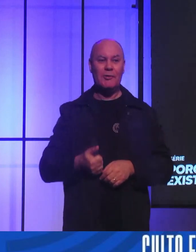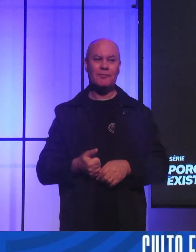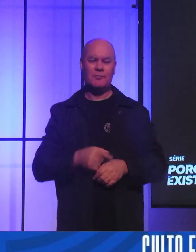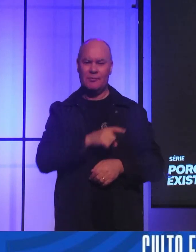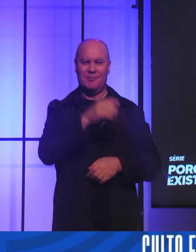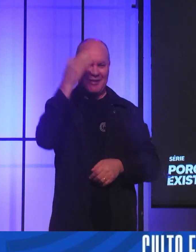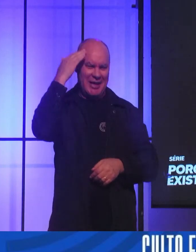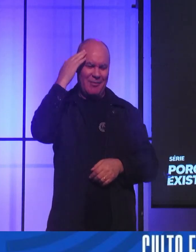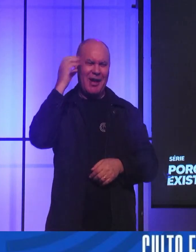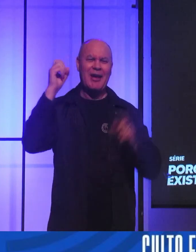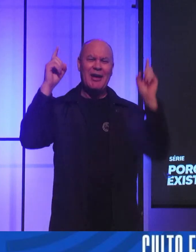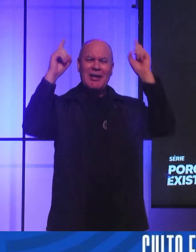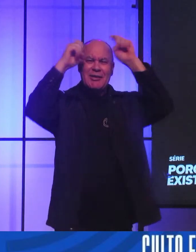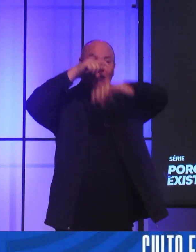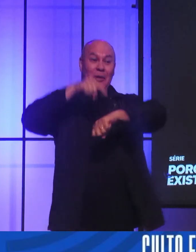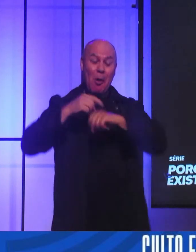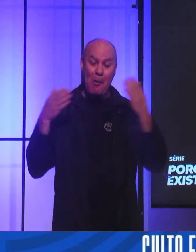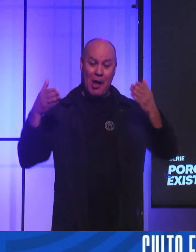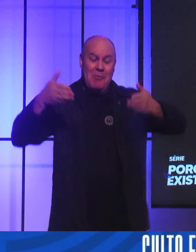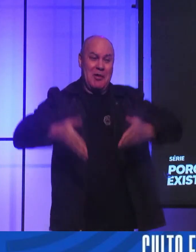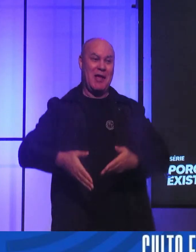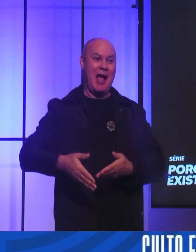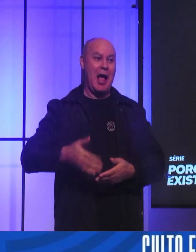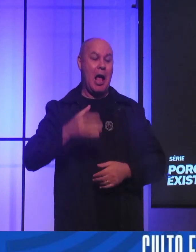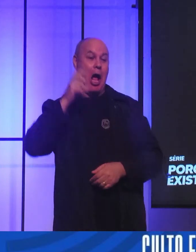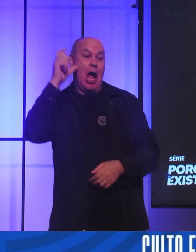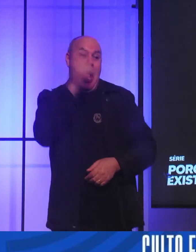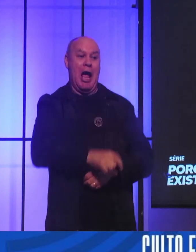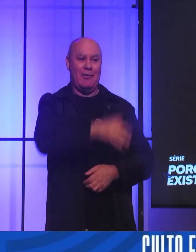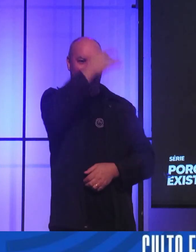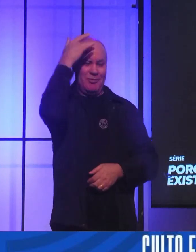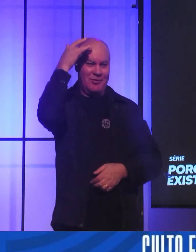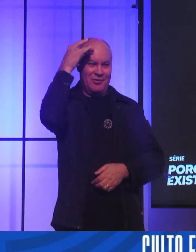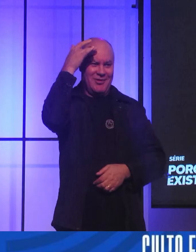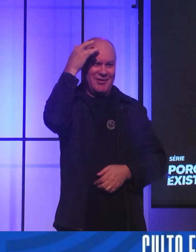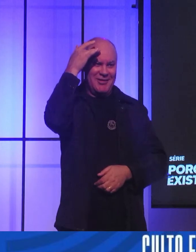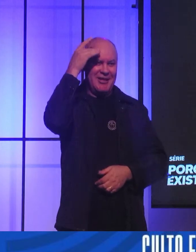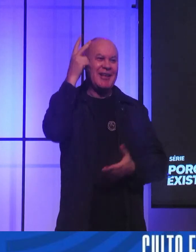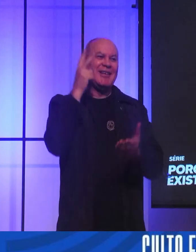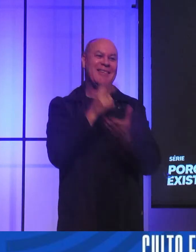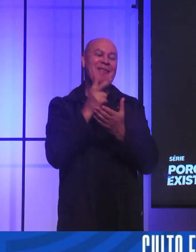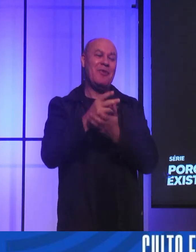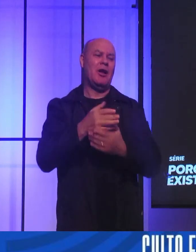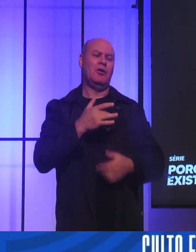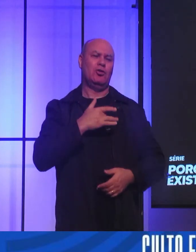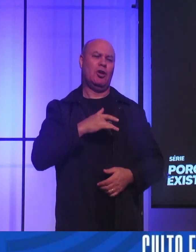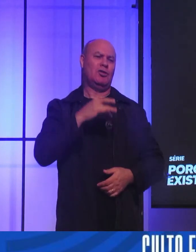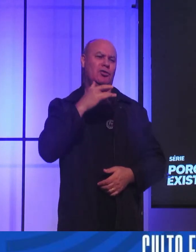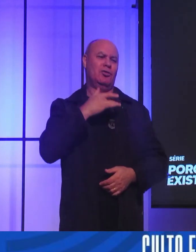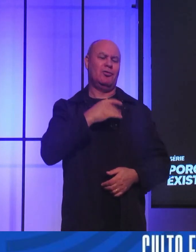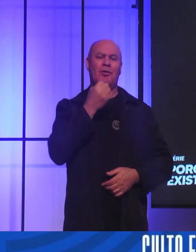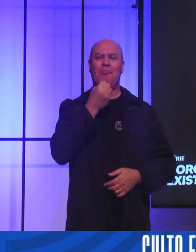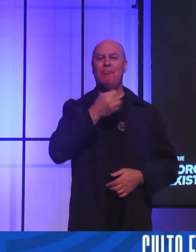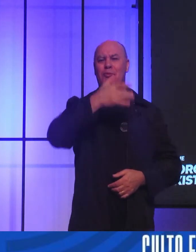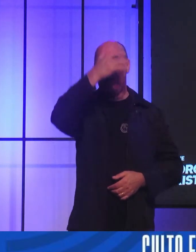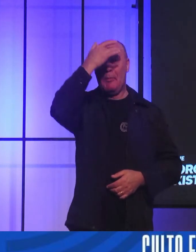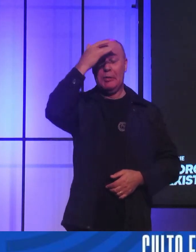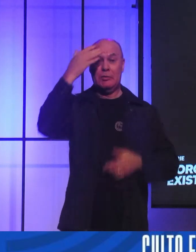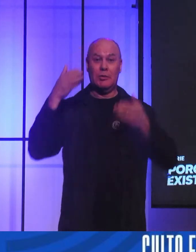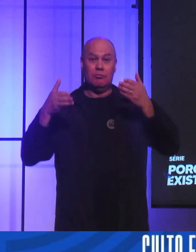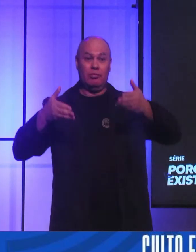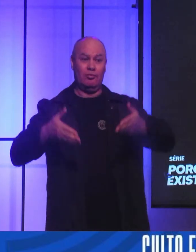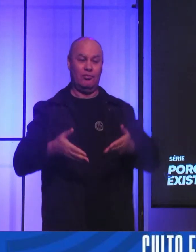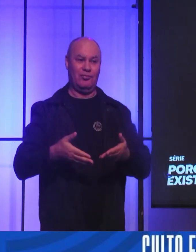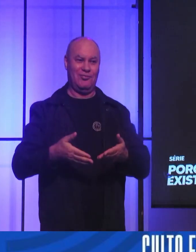Então, indiretamente, nós sempre evitamos pensar o pior. Ninguém vai para um ato fúnebre dizer